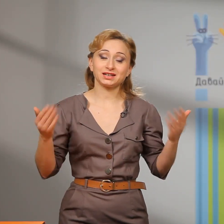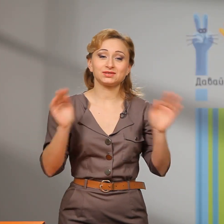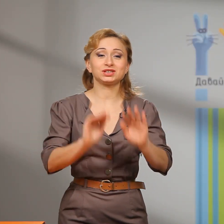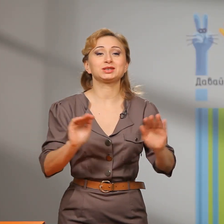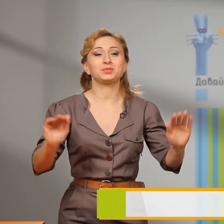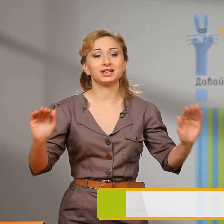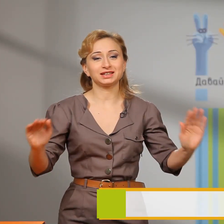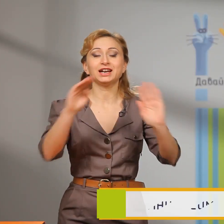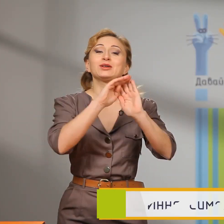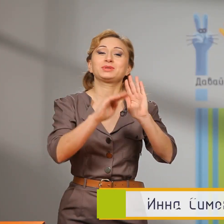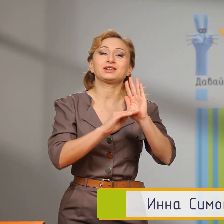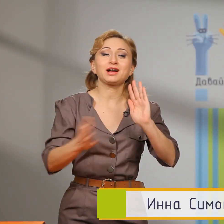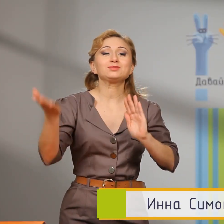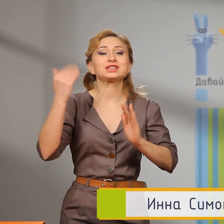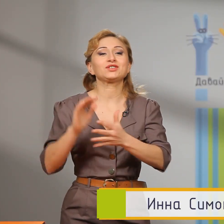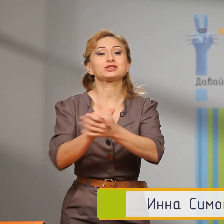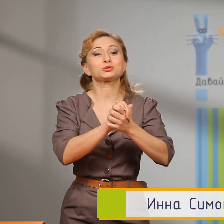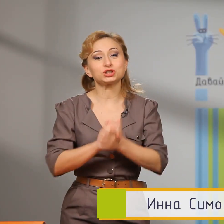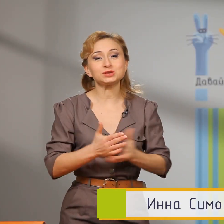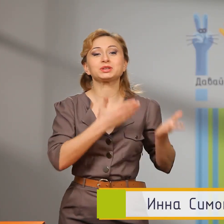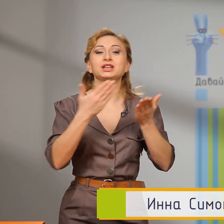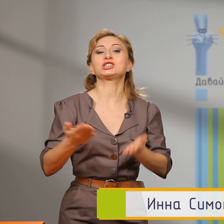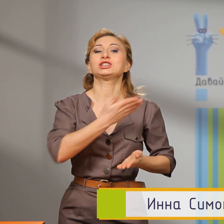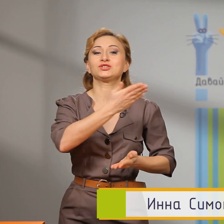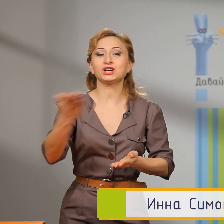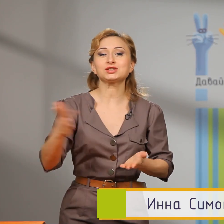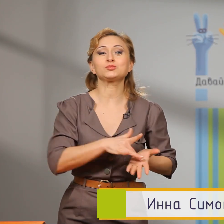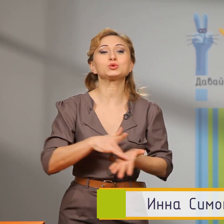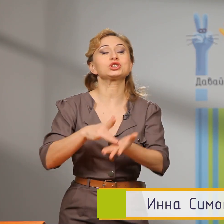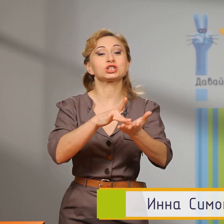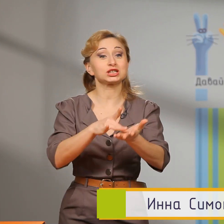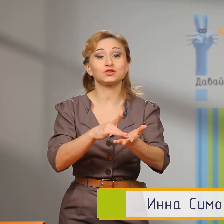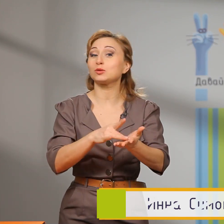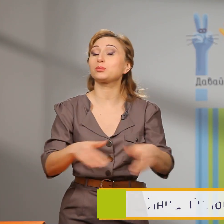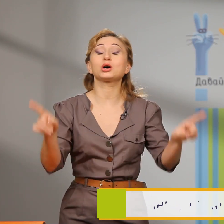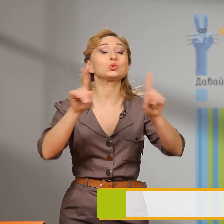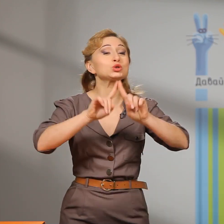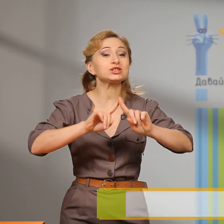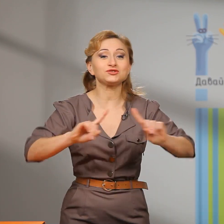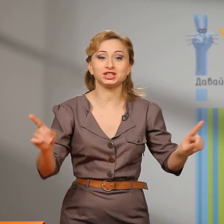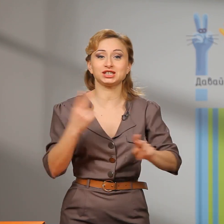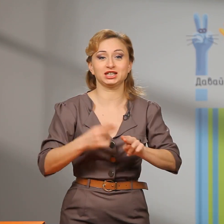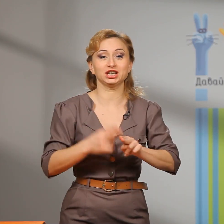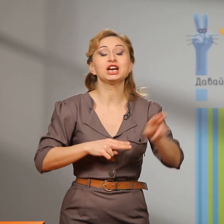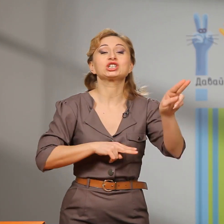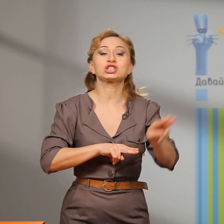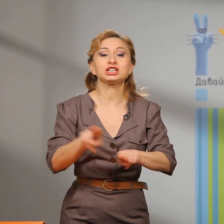Здравствуйте, ребята! Программа «Давай дружить» приглашает вас в путешествие по удивительной